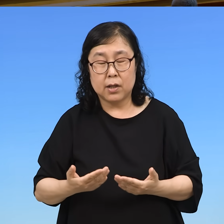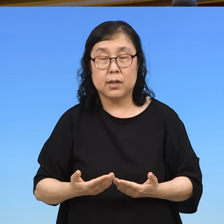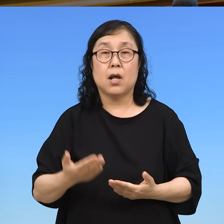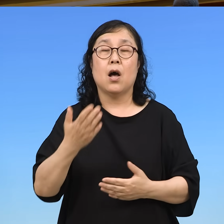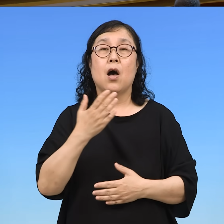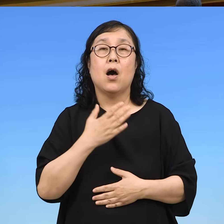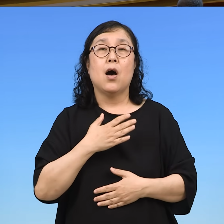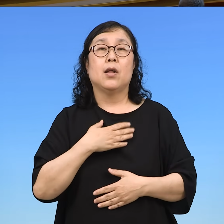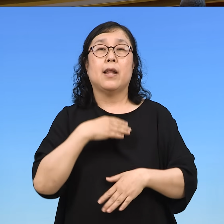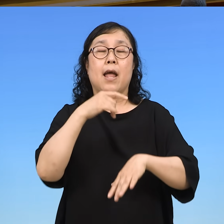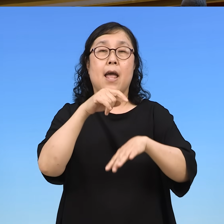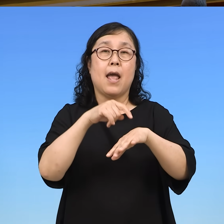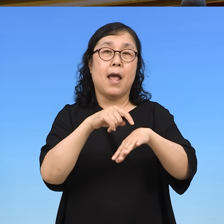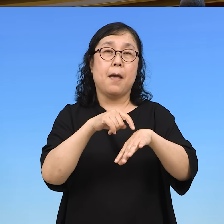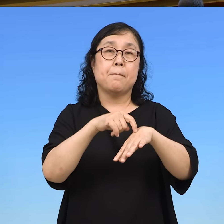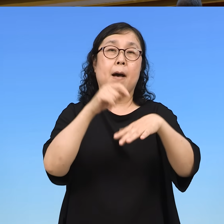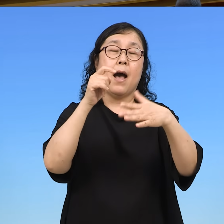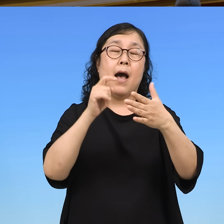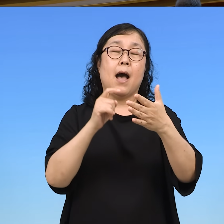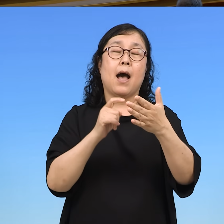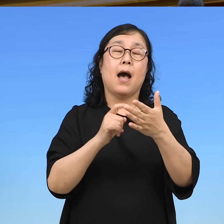내 마음 감동해